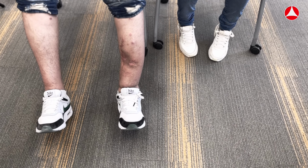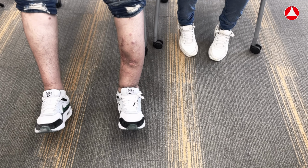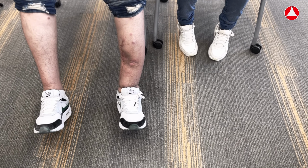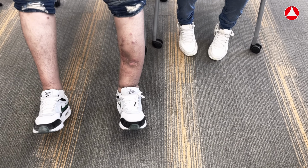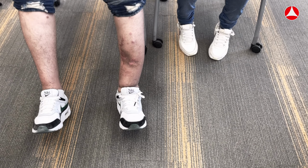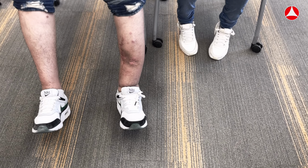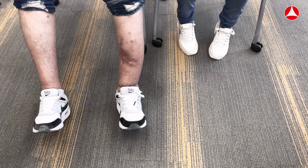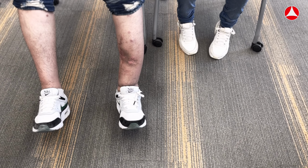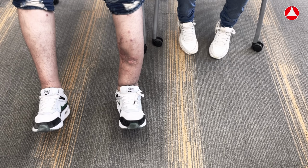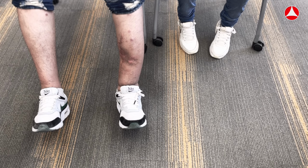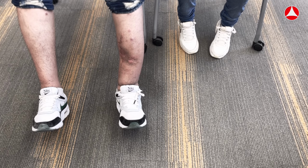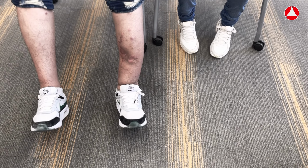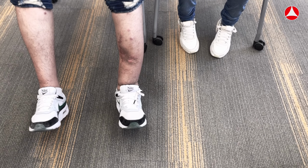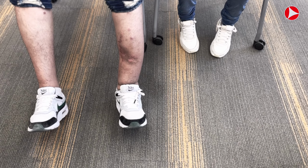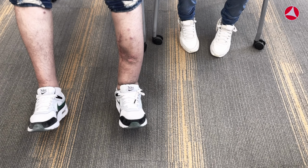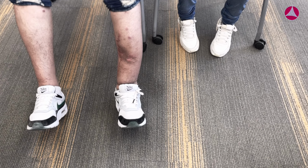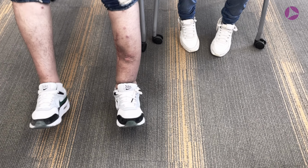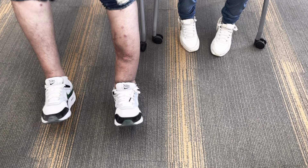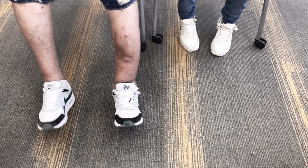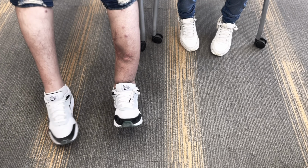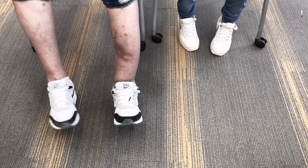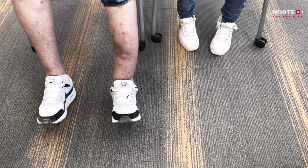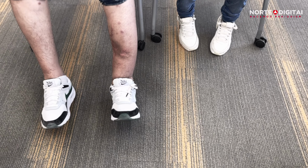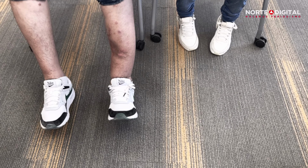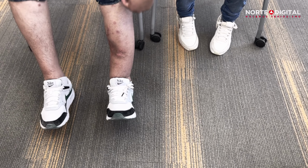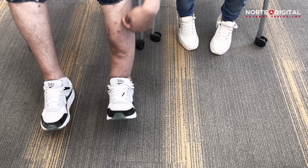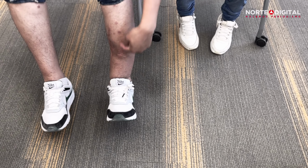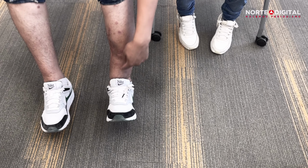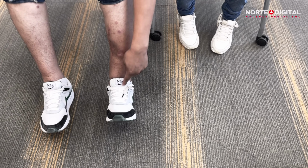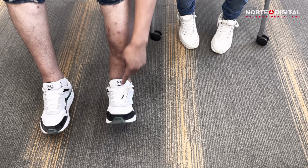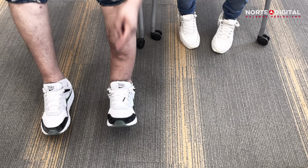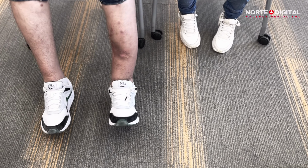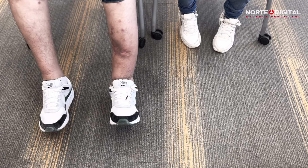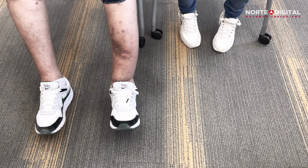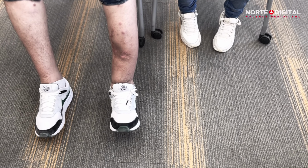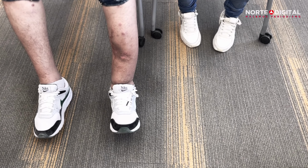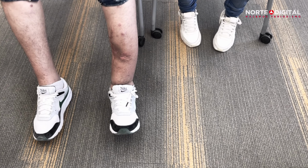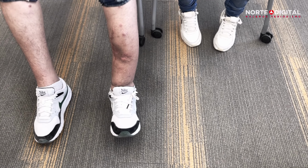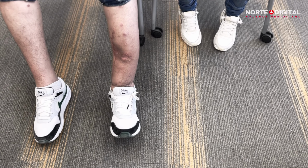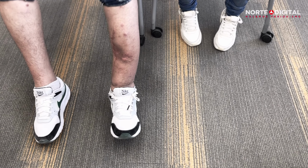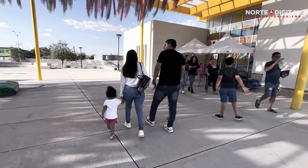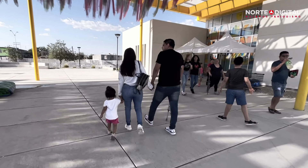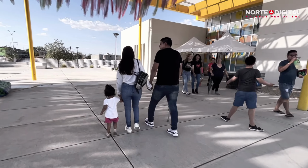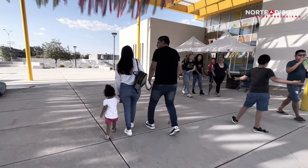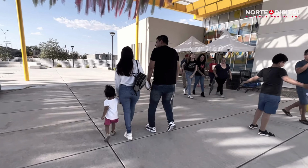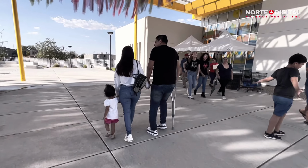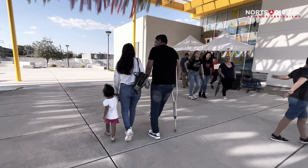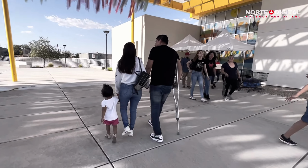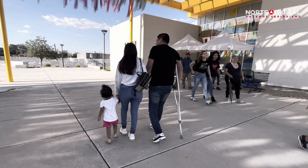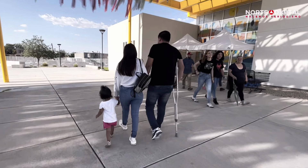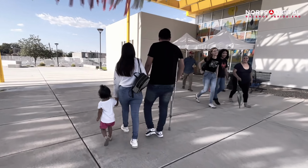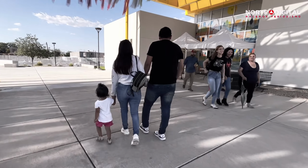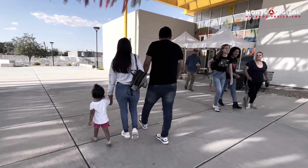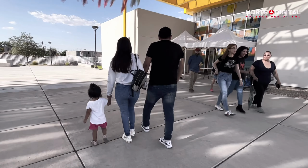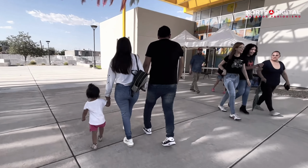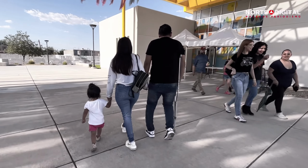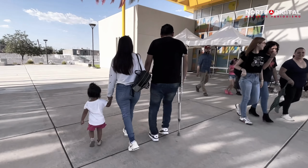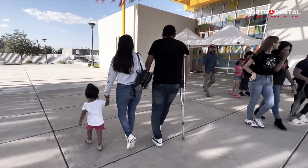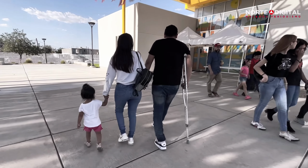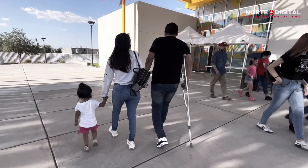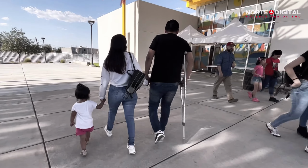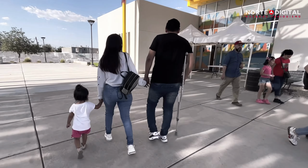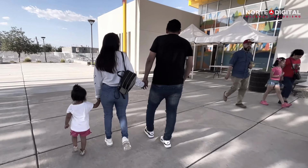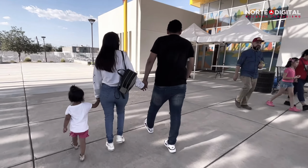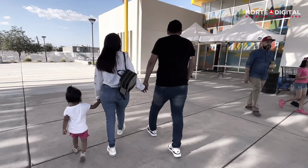derecha, le recuerda a cada instante ese mal momento del que salió con vida. Carlos Alberto y su esposa,